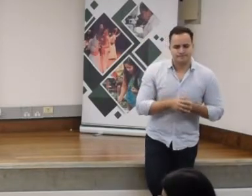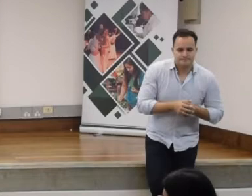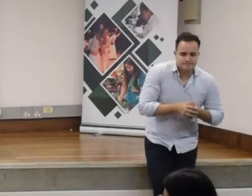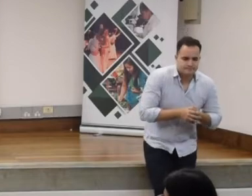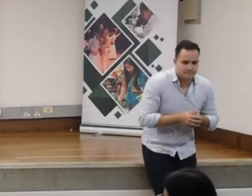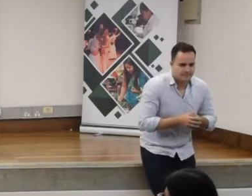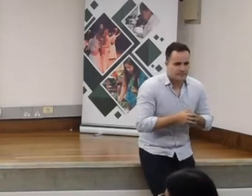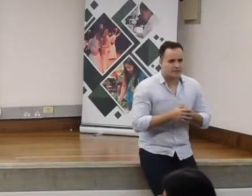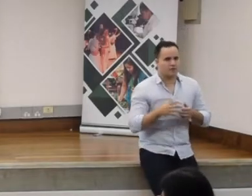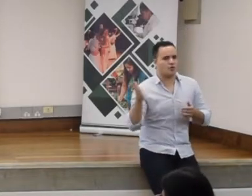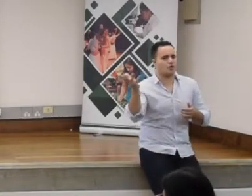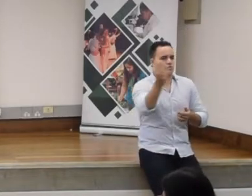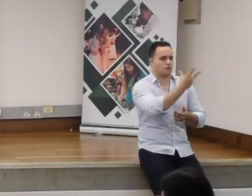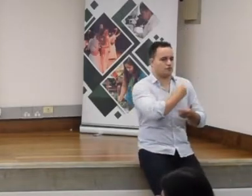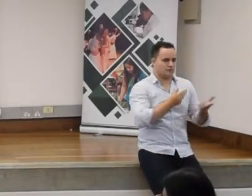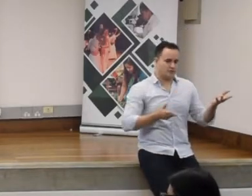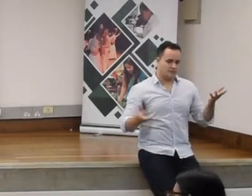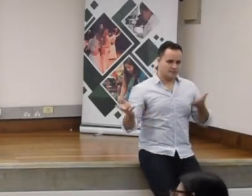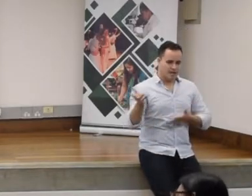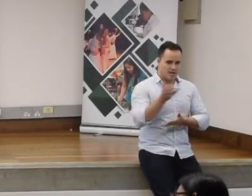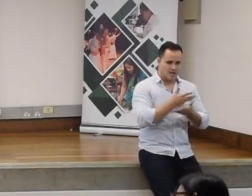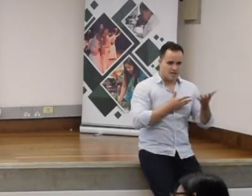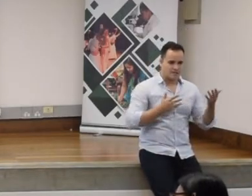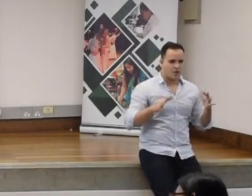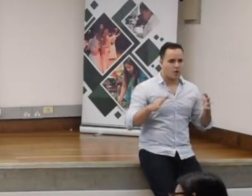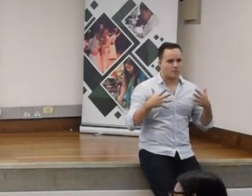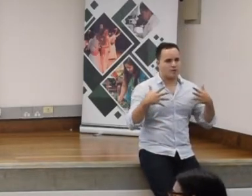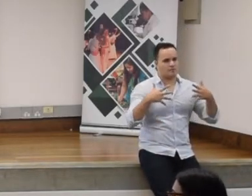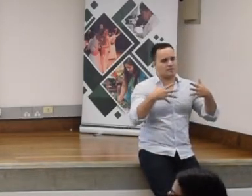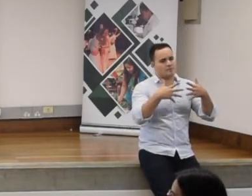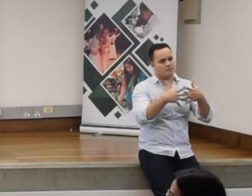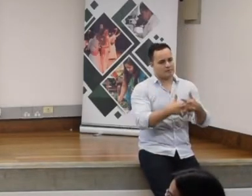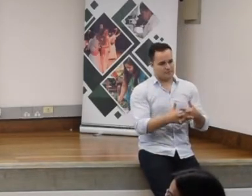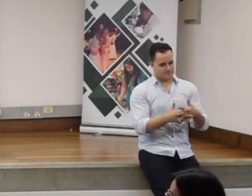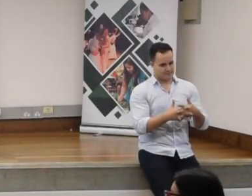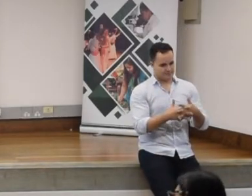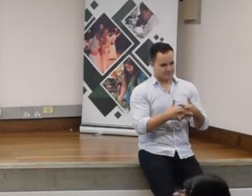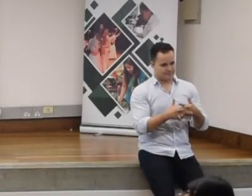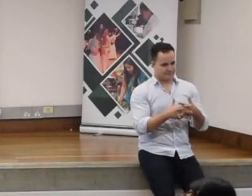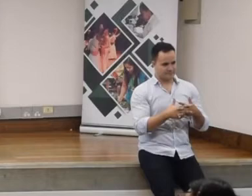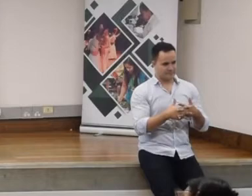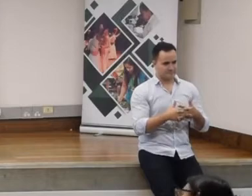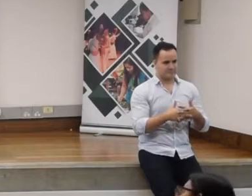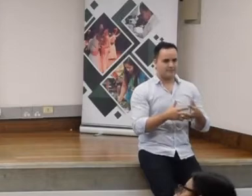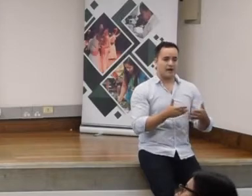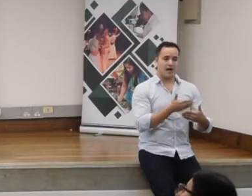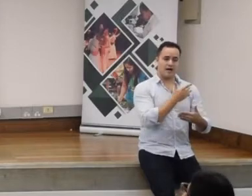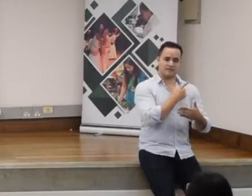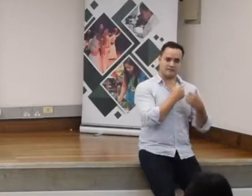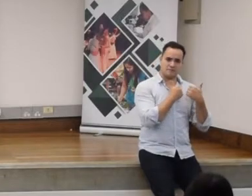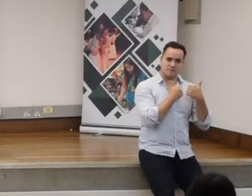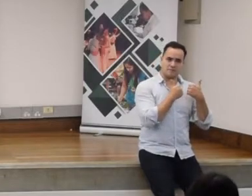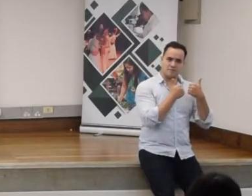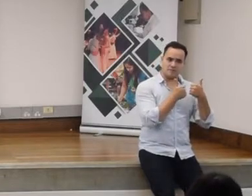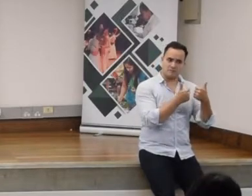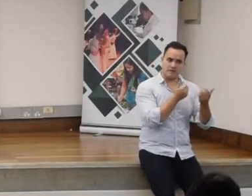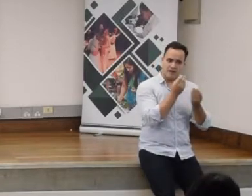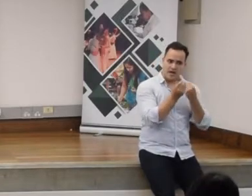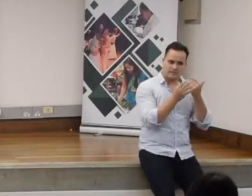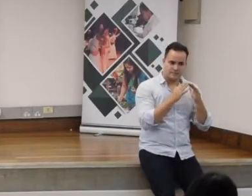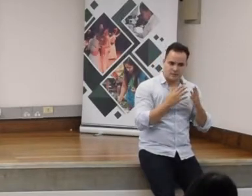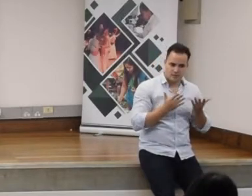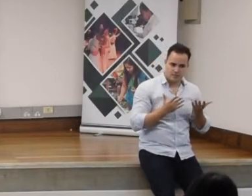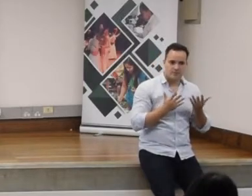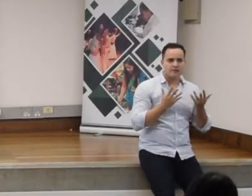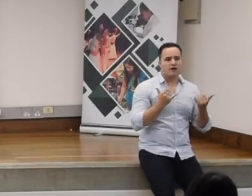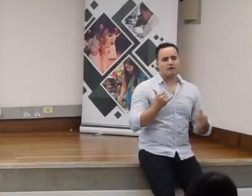podamos conversar cómo nos articulamos, qué es lo que hemos hecho muy bien, porque esto que ustedes presentaron